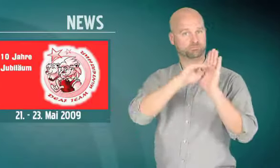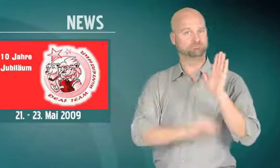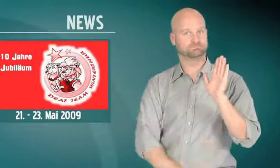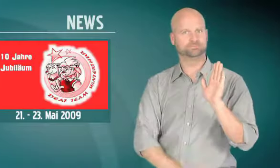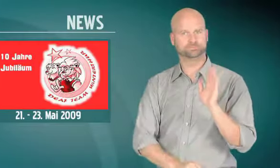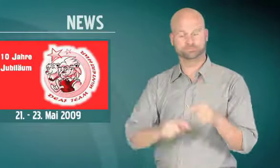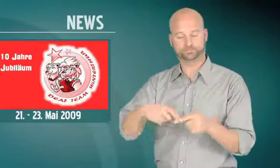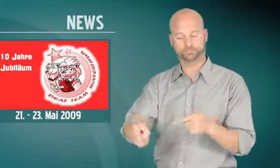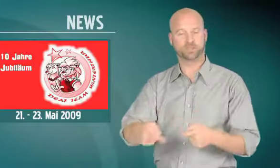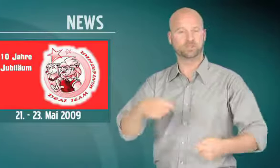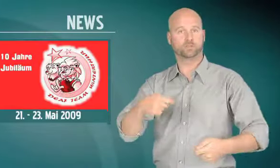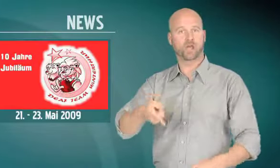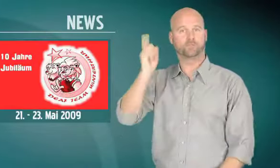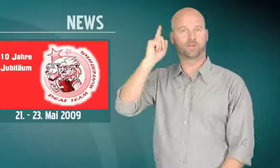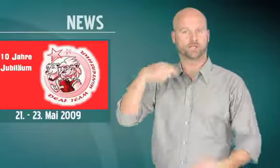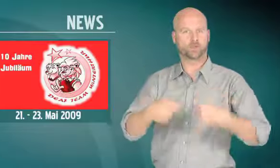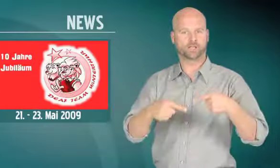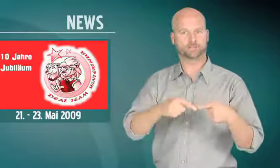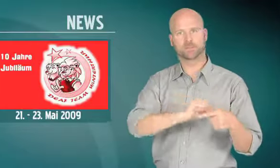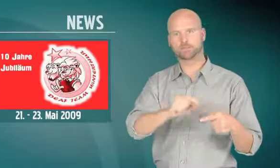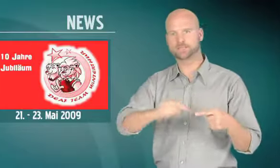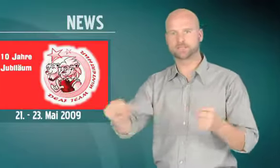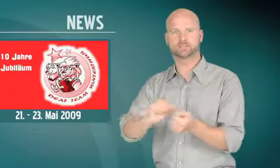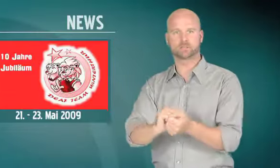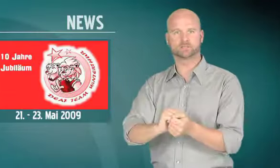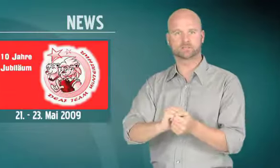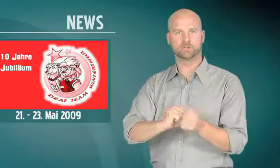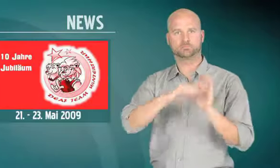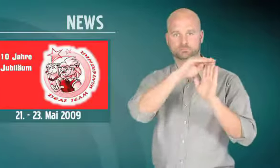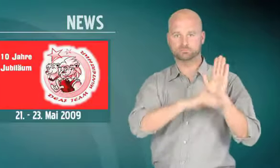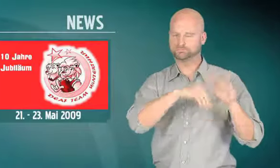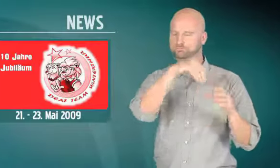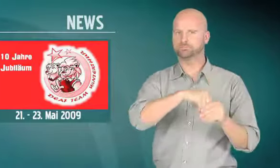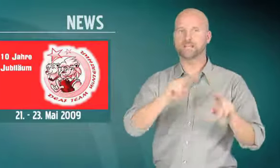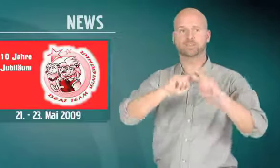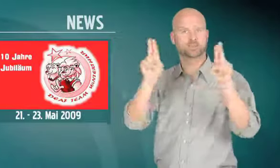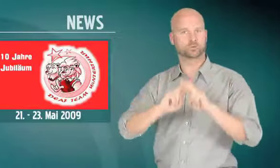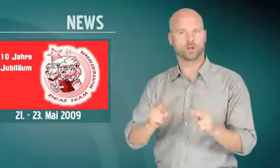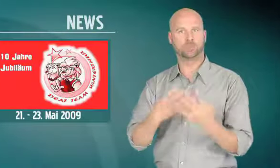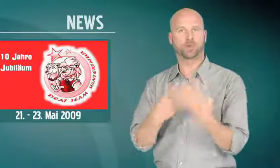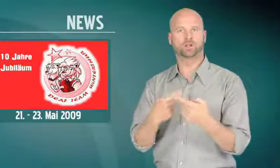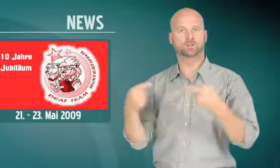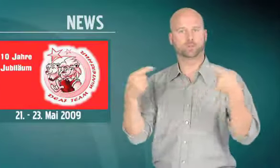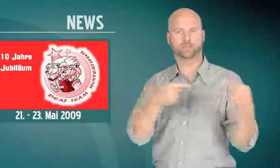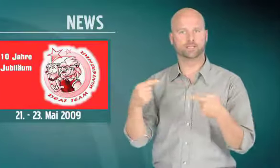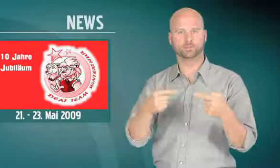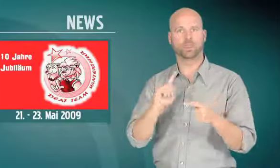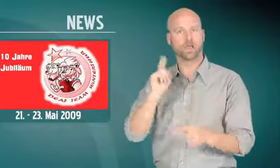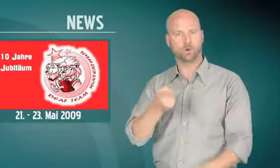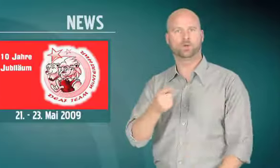bietet ein großes Jubiläumsprogramm an. Es wird von Auffahrt Donnerstag bis Samstagabend dauern. Auf dem Programm stehen unter anderem